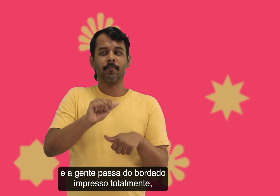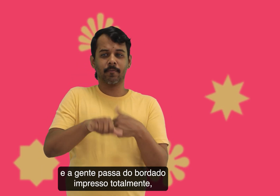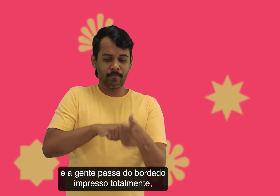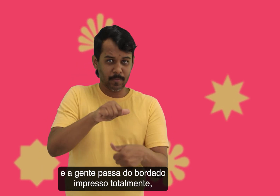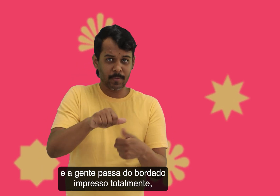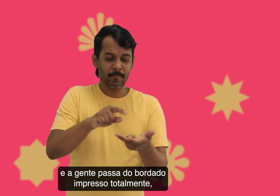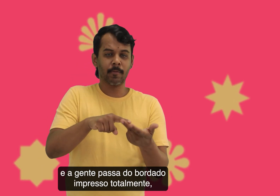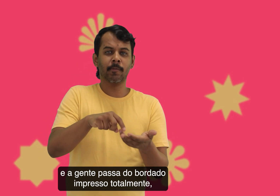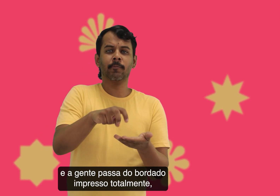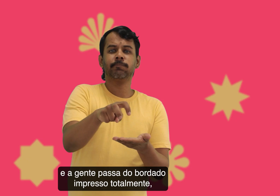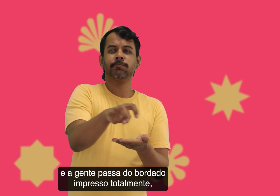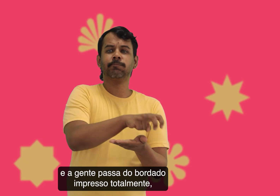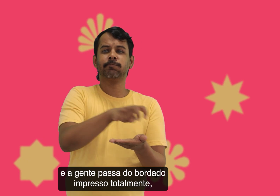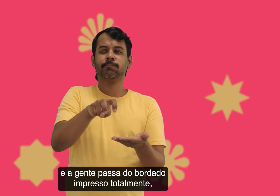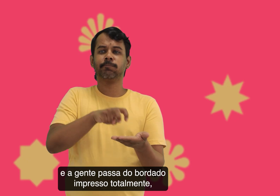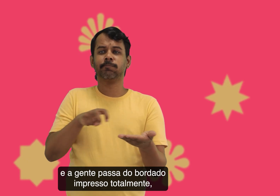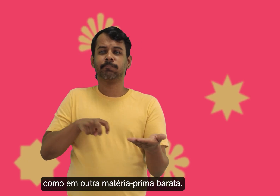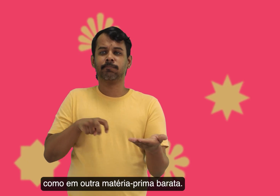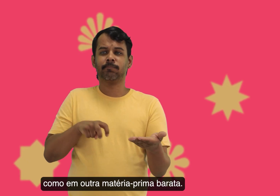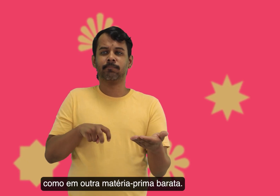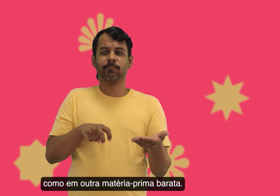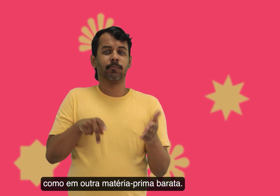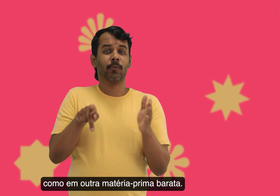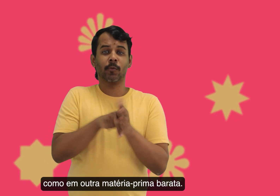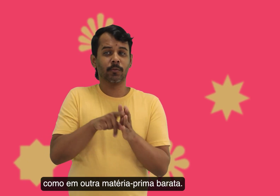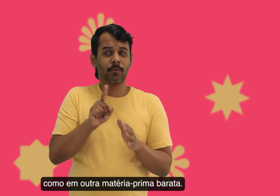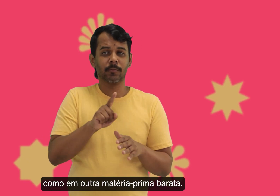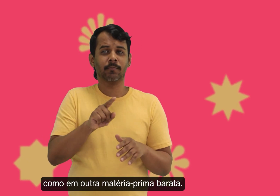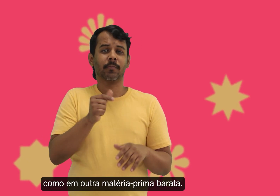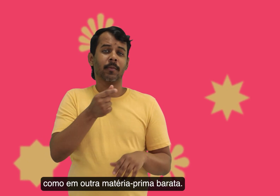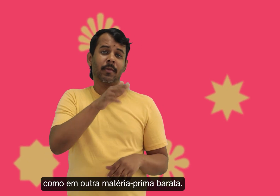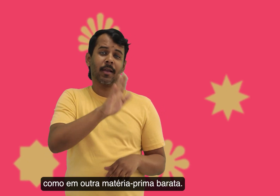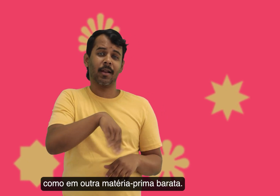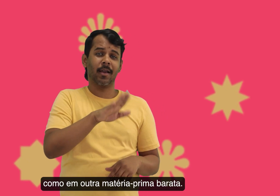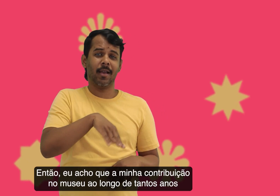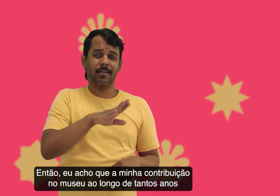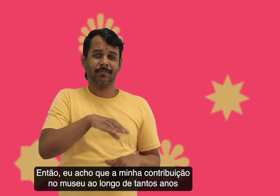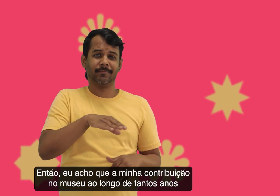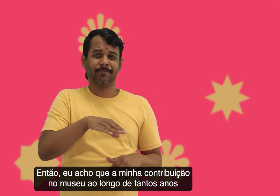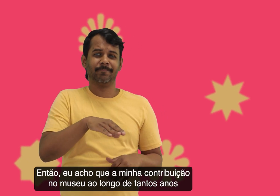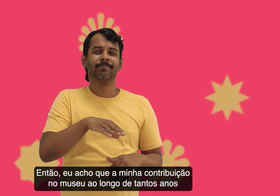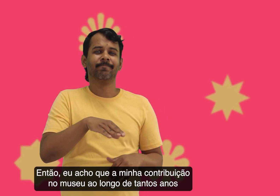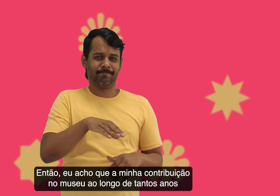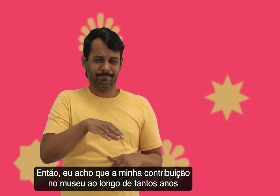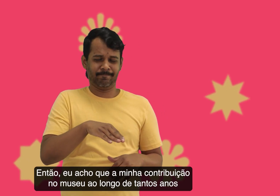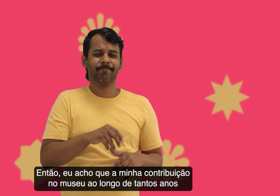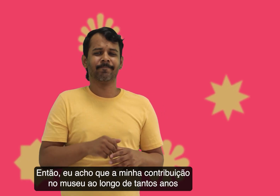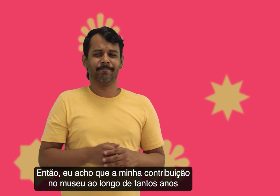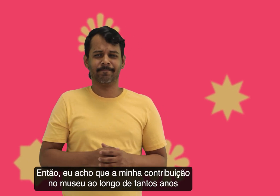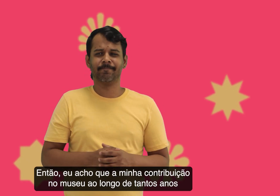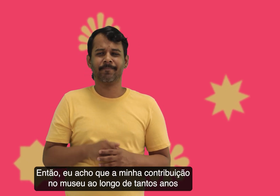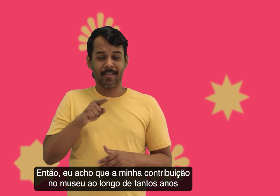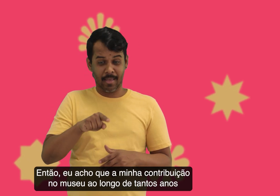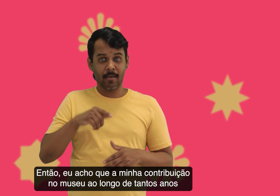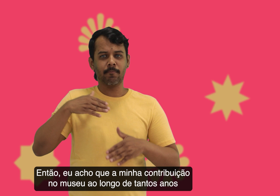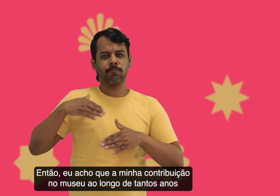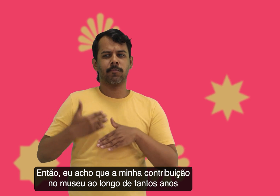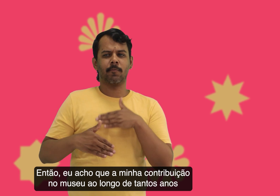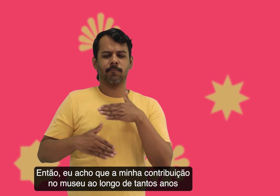bordado impresso totalmente, como em outra matéria-prima barata. Então, eu acho que a minha contribuição no museu ao longo de